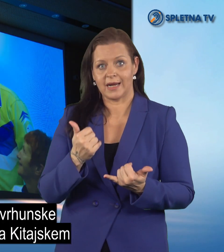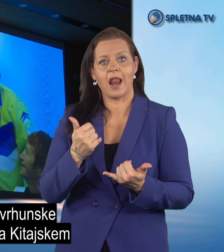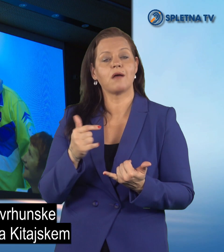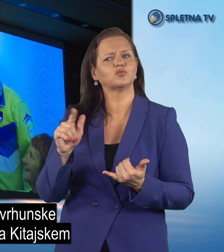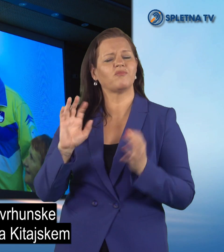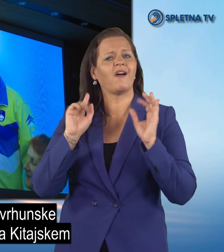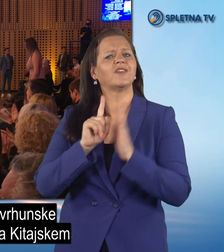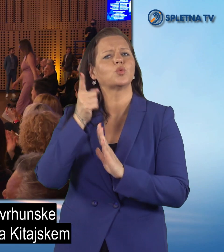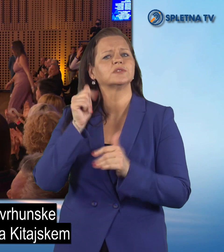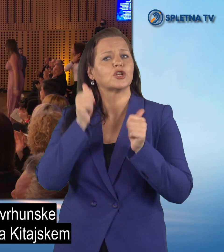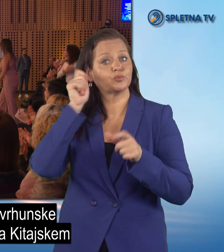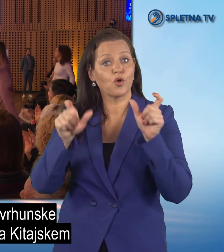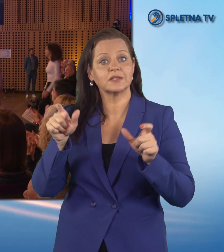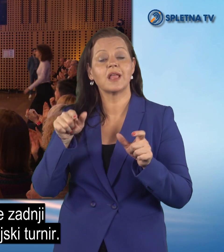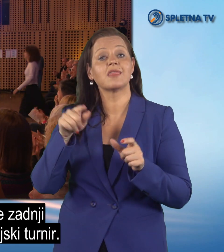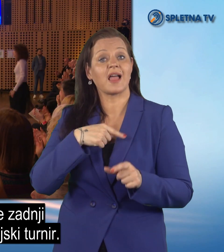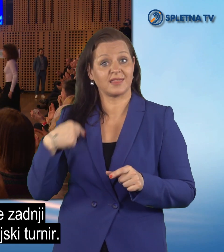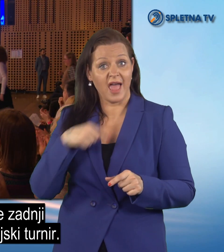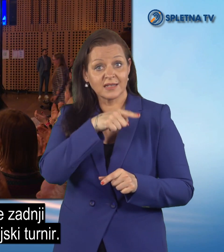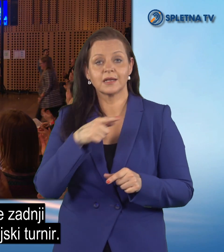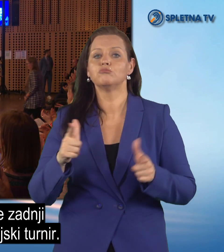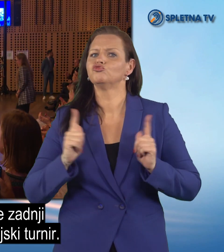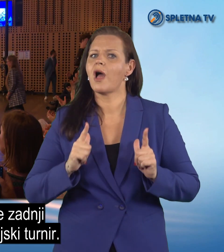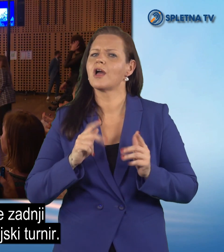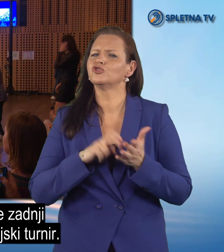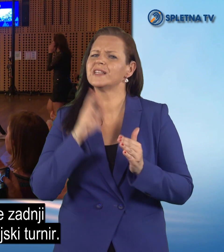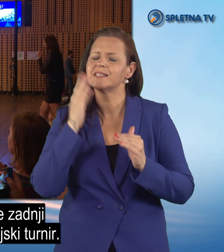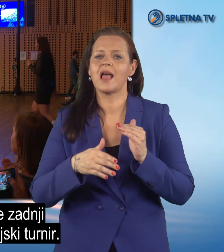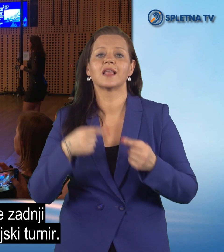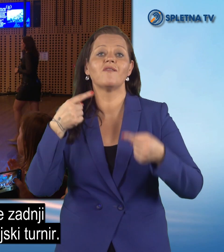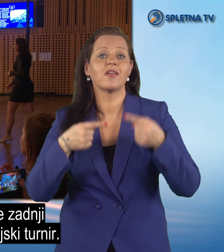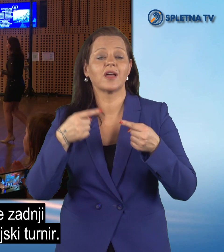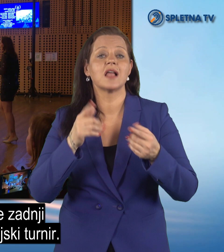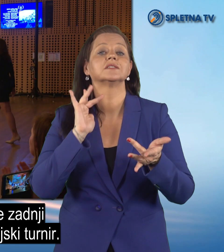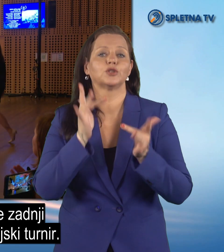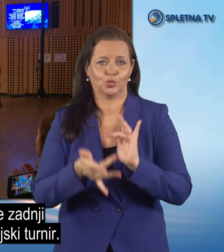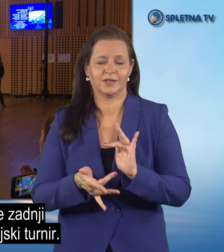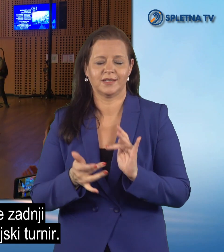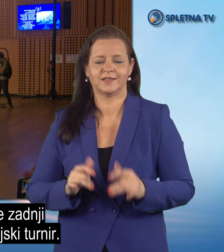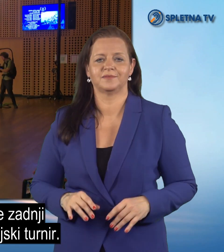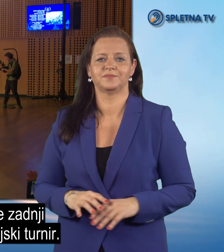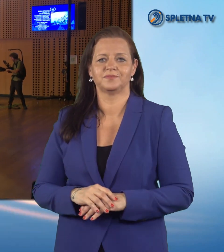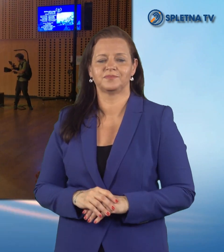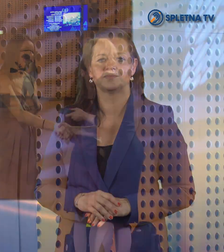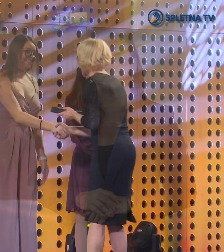Aprila te vrhunske športnice na Kitajskem čaka še zadnji kvalifikacijski turnir.